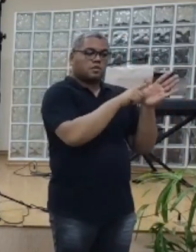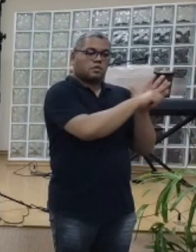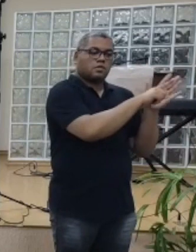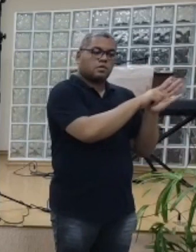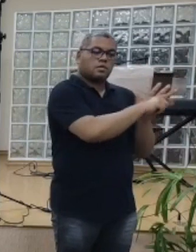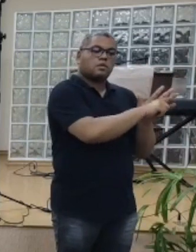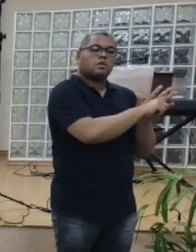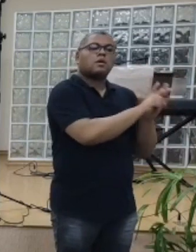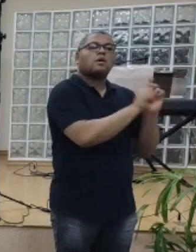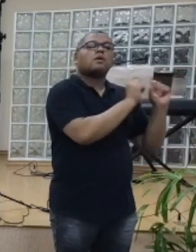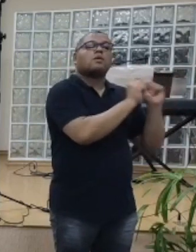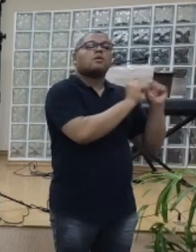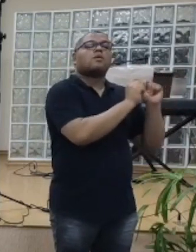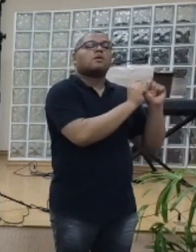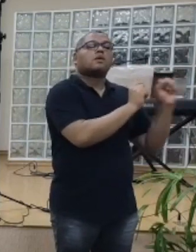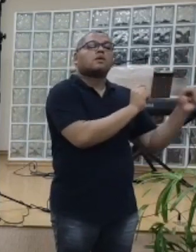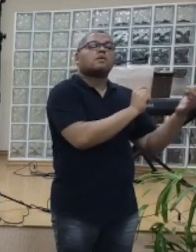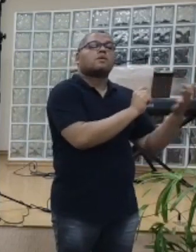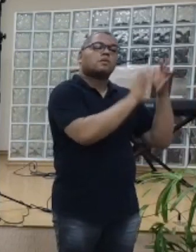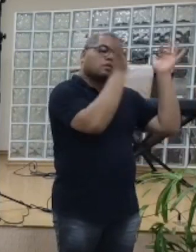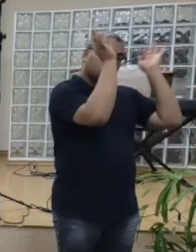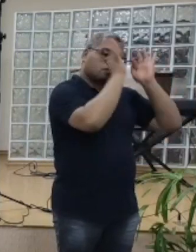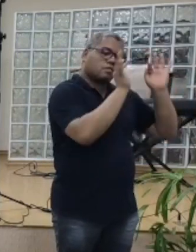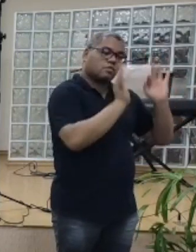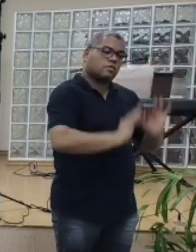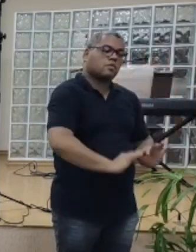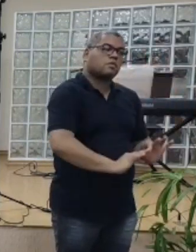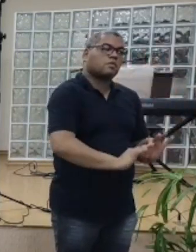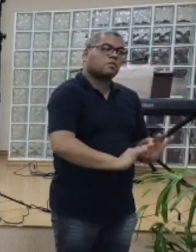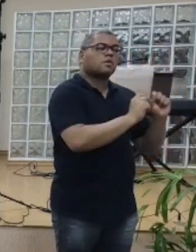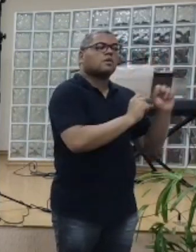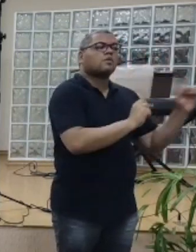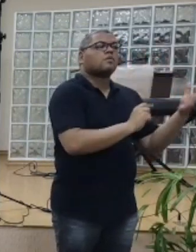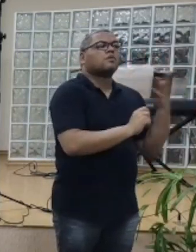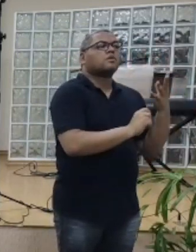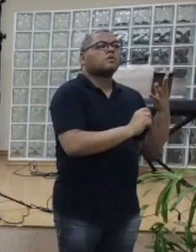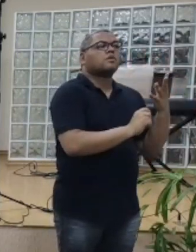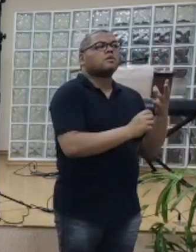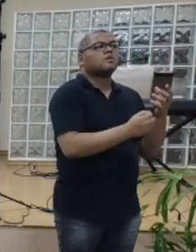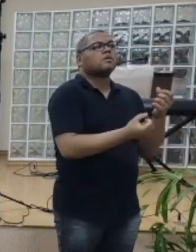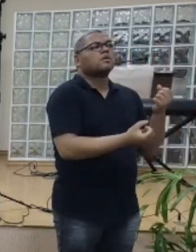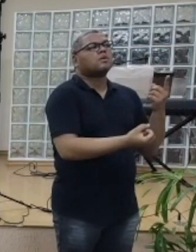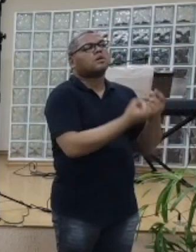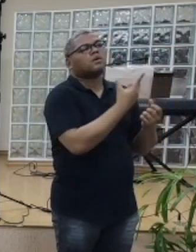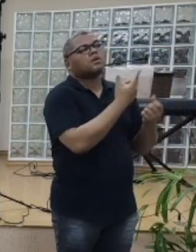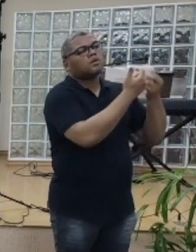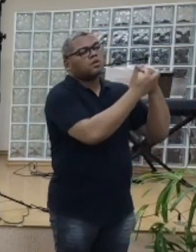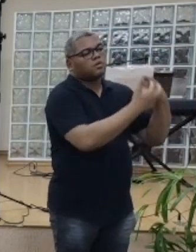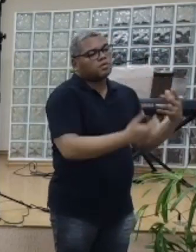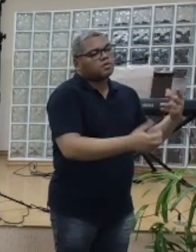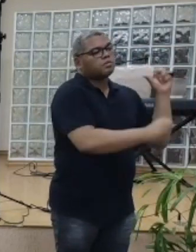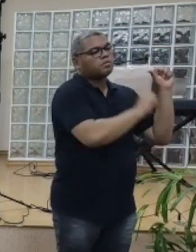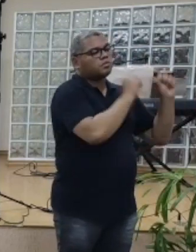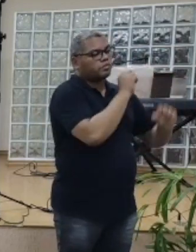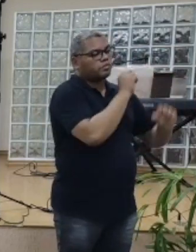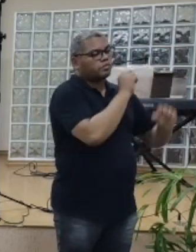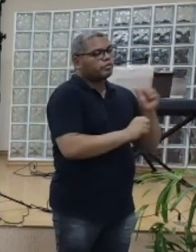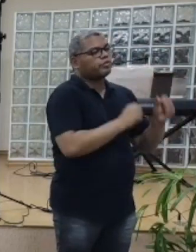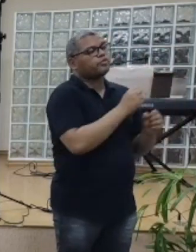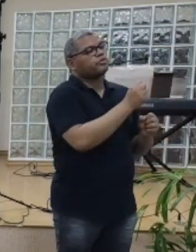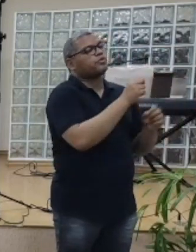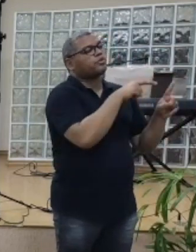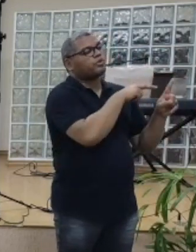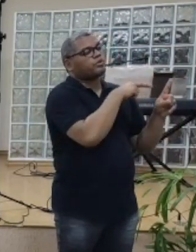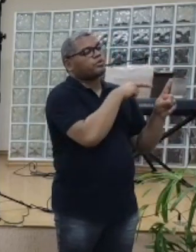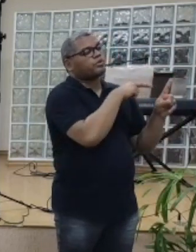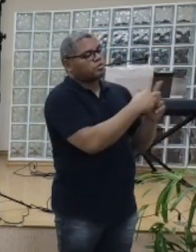essa felicidade? Então Paulo fala, alguma coisa transformou a visão de vocês.